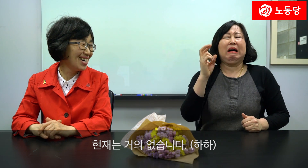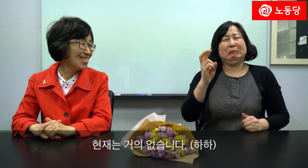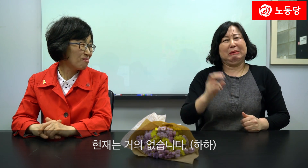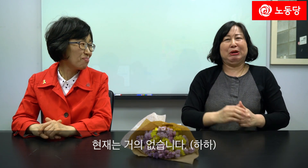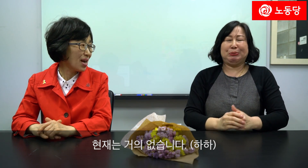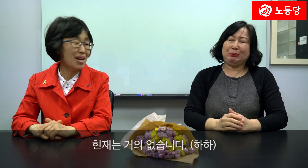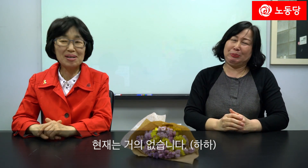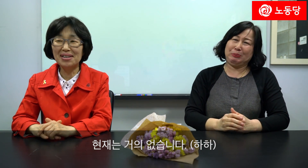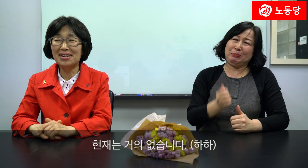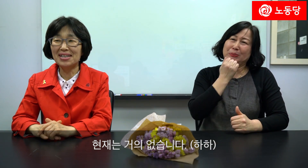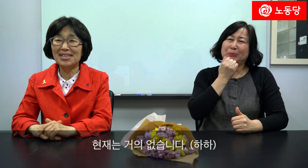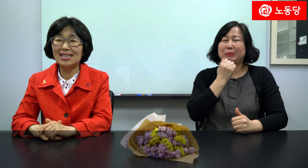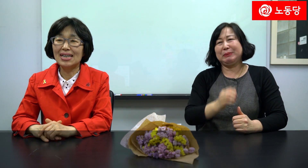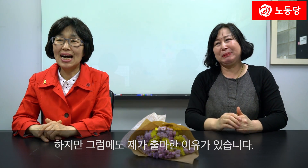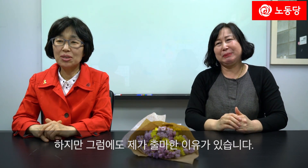없습니다. 네.